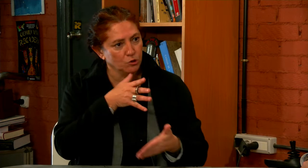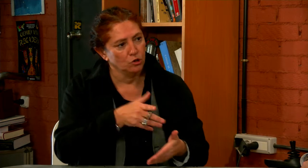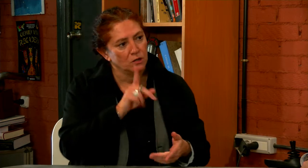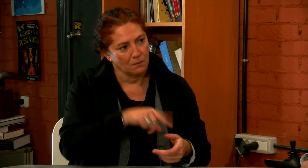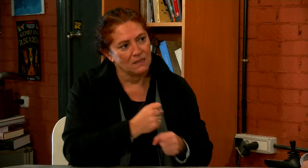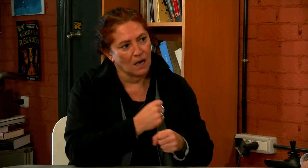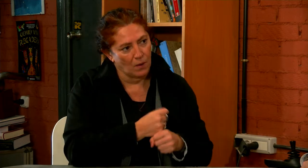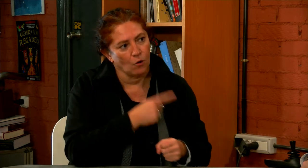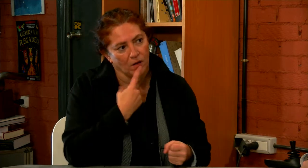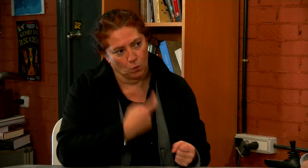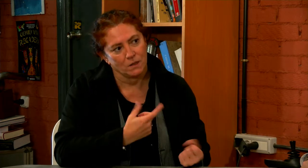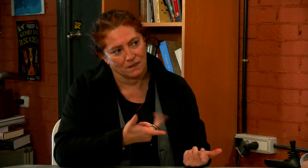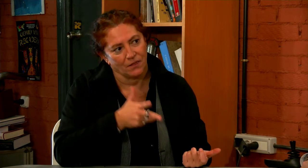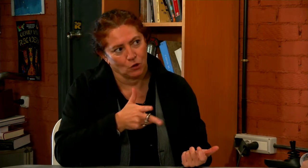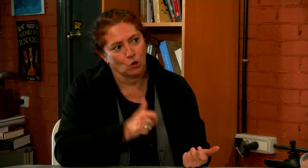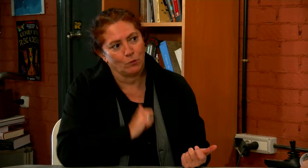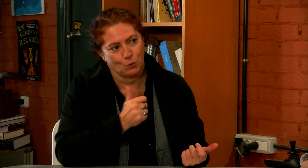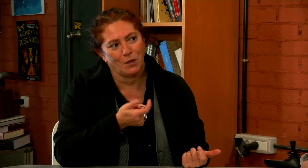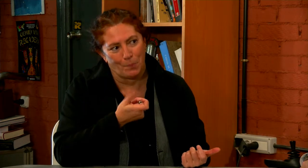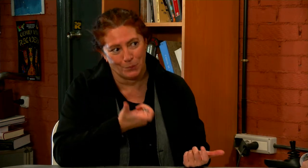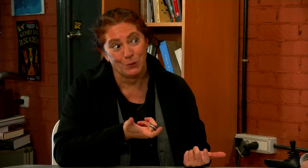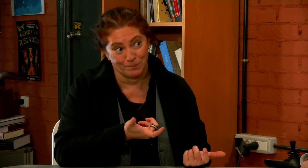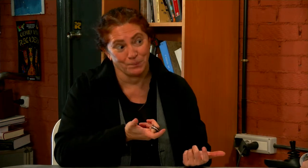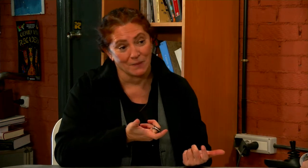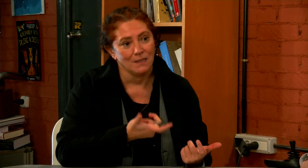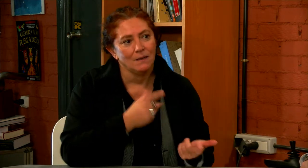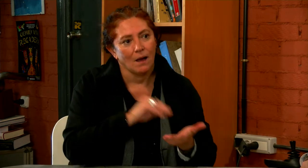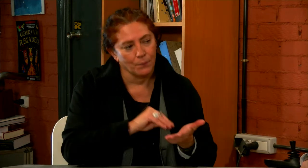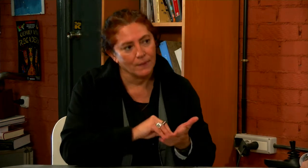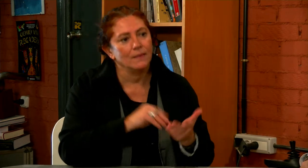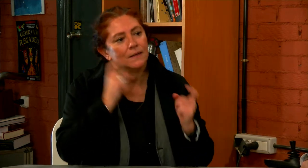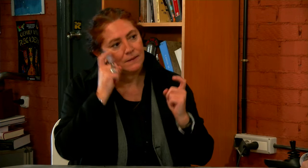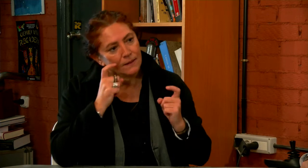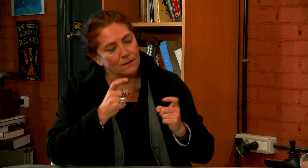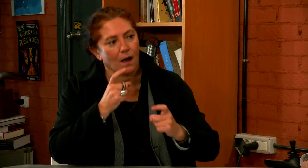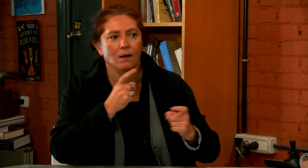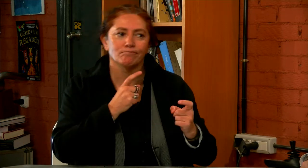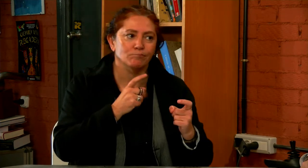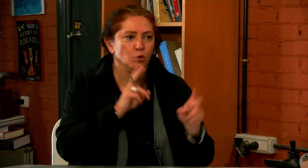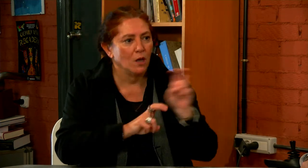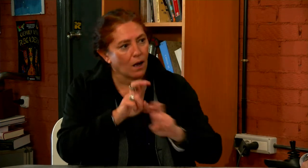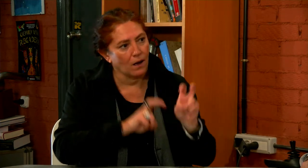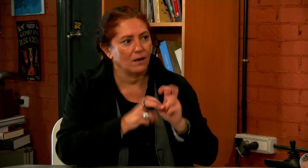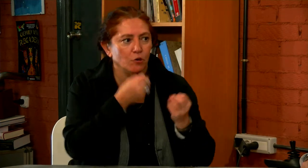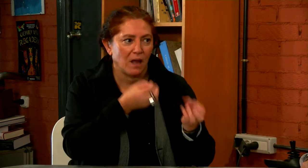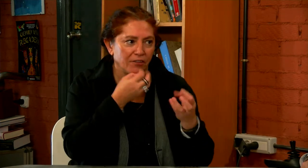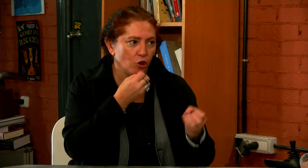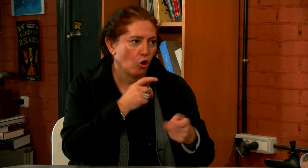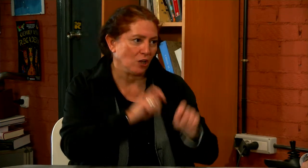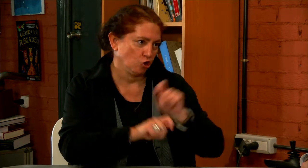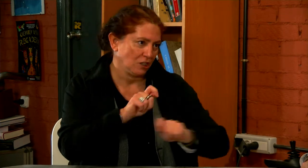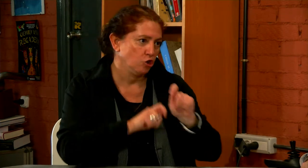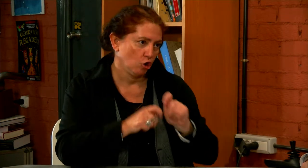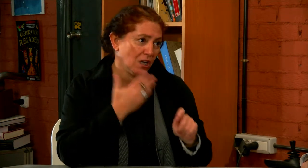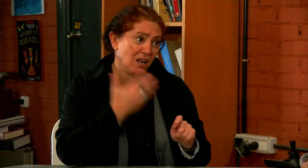es un retraso enorme el que se está dando en la universidad por los recortes que está habiendo. haciendo. En muchas ocasiones intentamos, pues bueno,